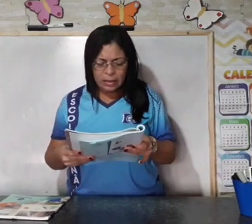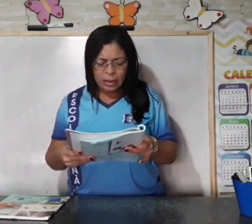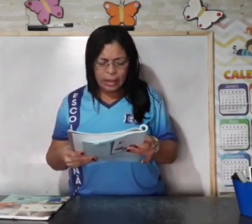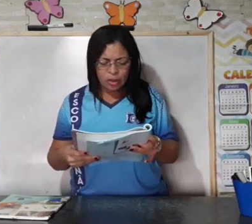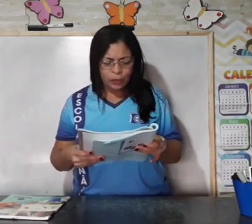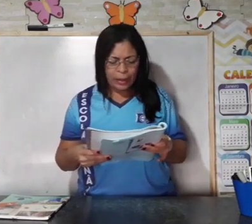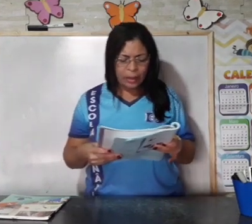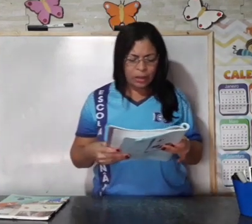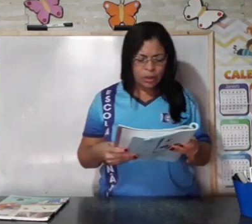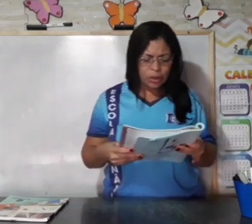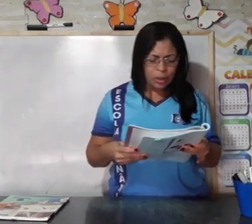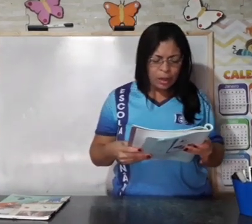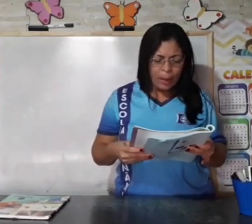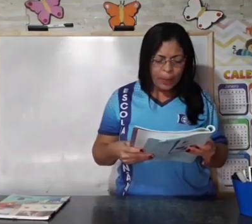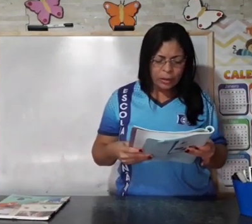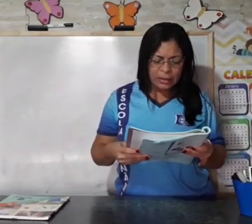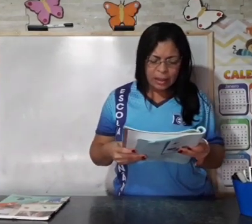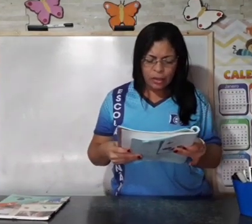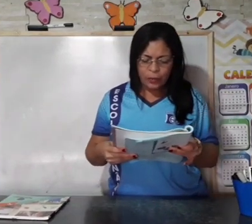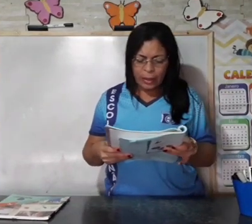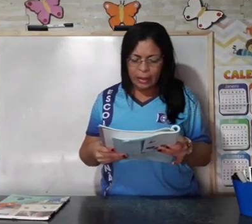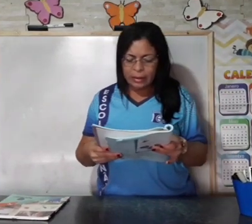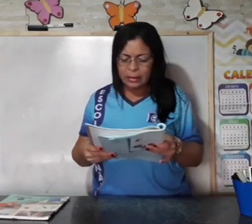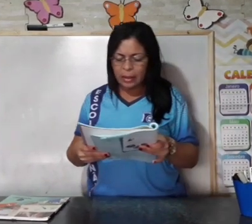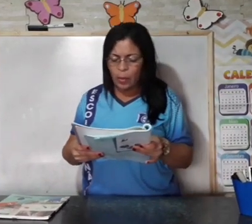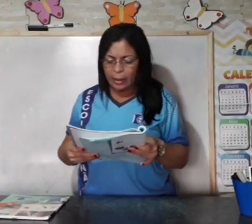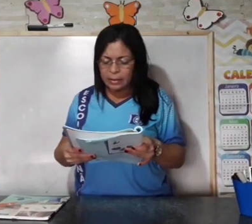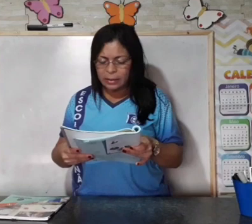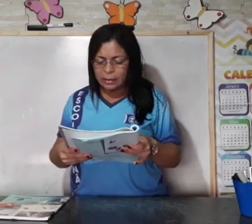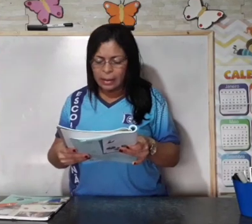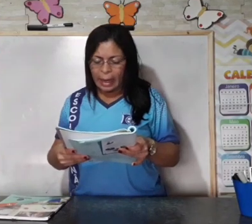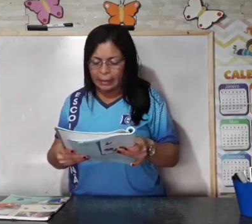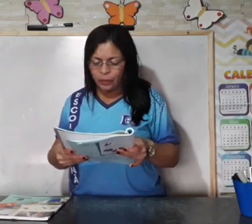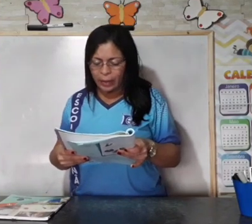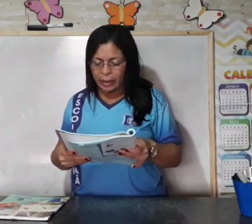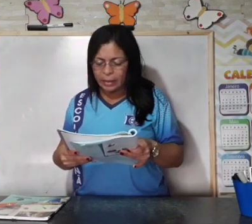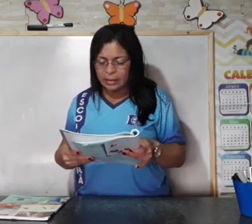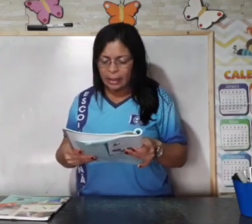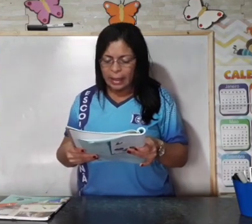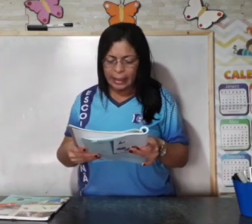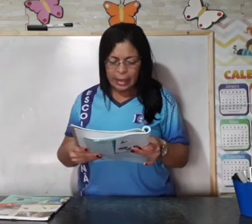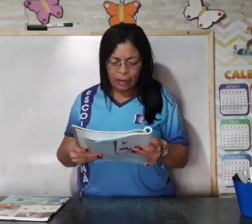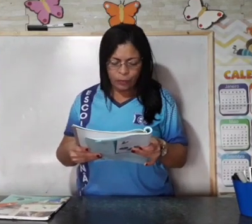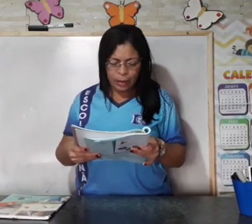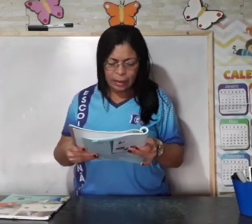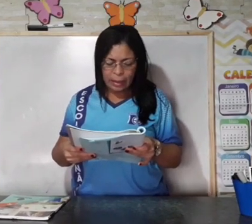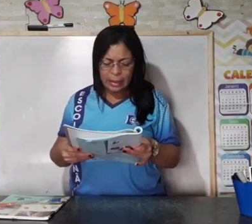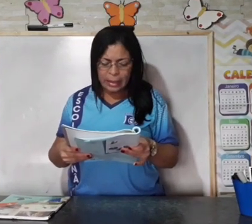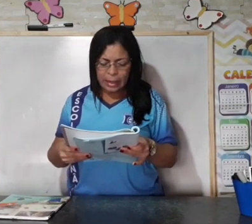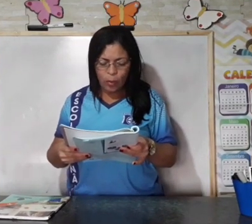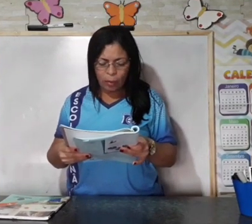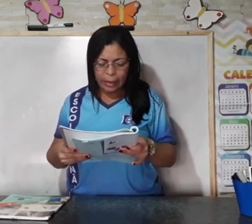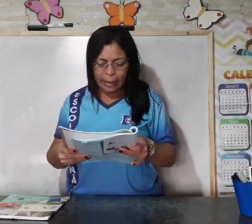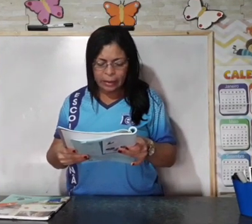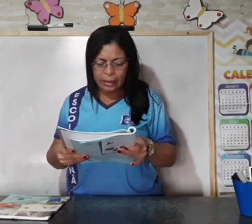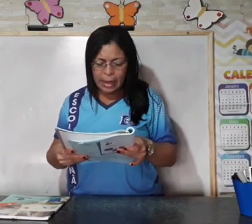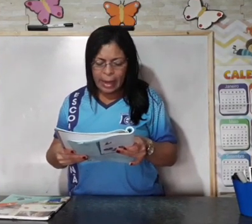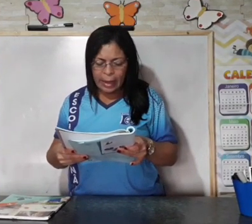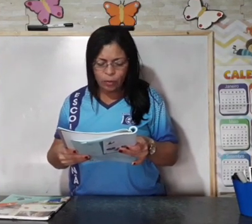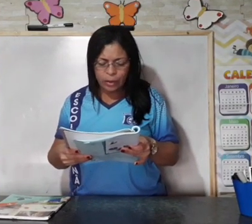e diferentes podem ser diferentes e iguais. A diferença é que a vida e a igualdade é um